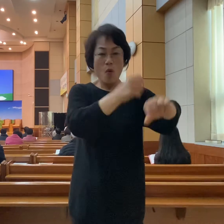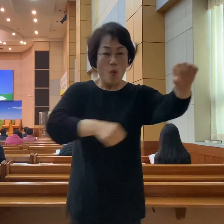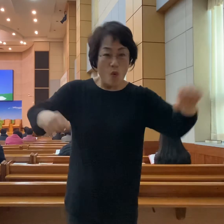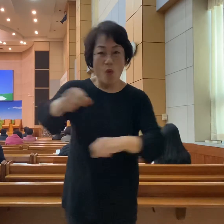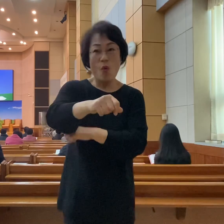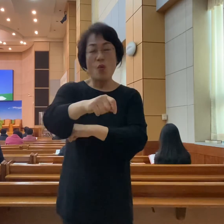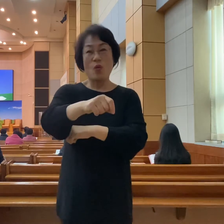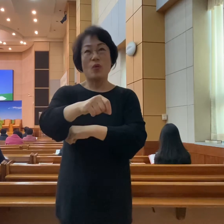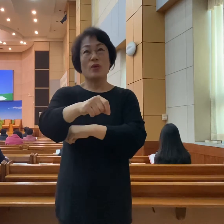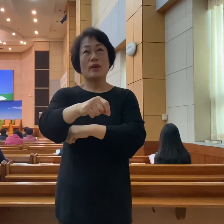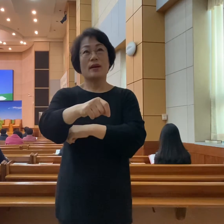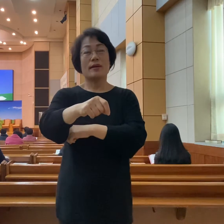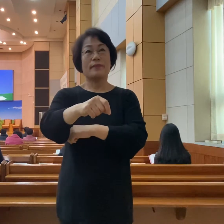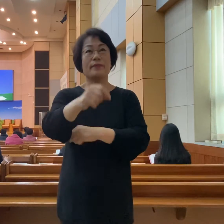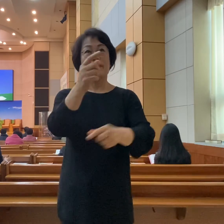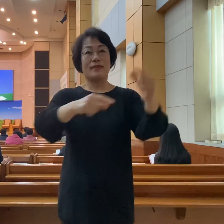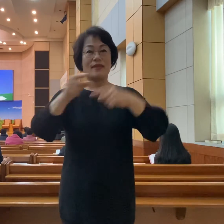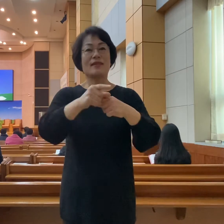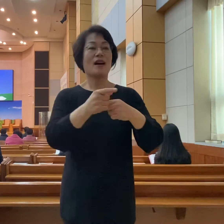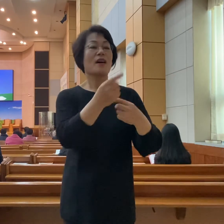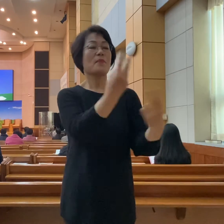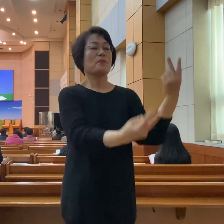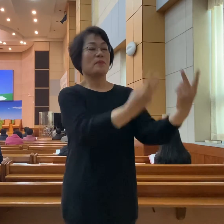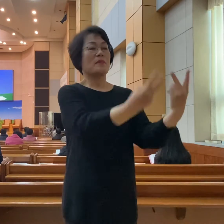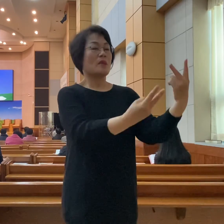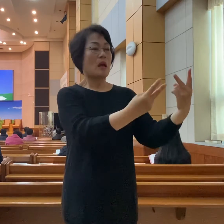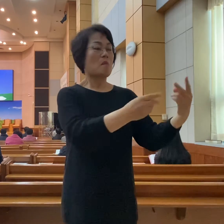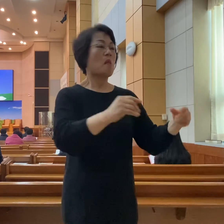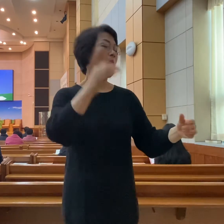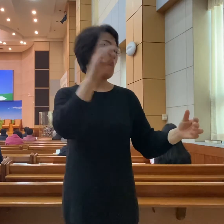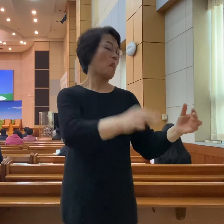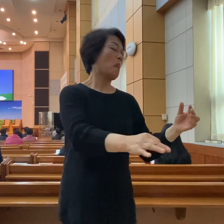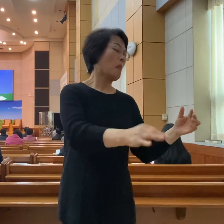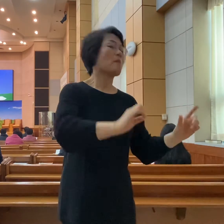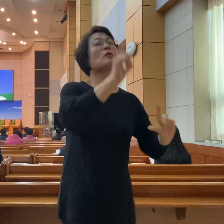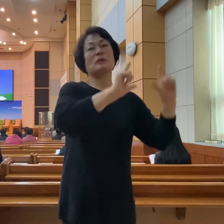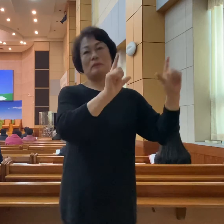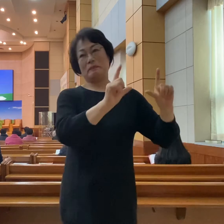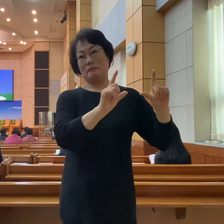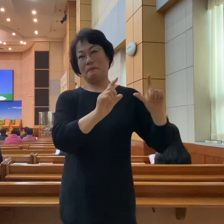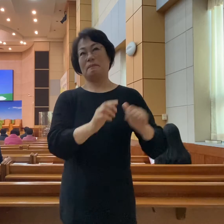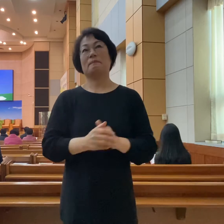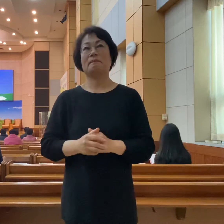오히려 더 비교하면 못한 모습이 돼요.